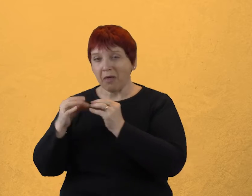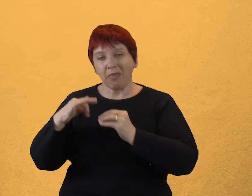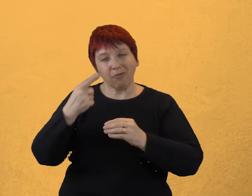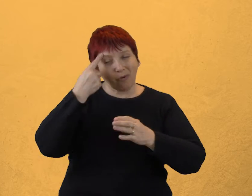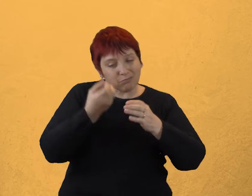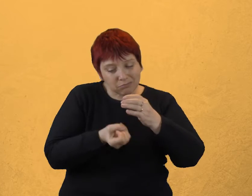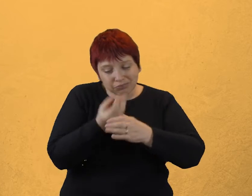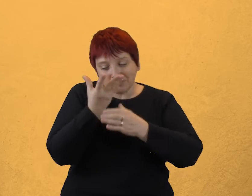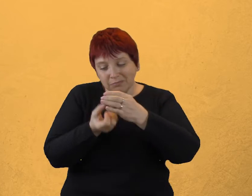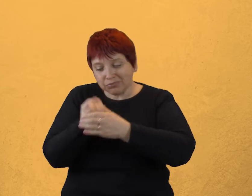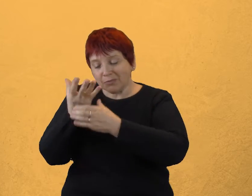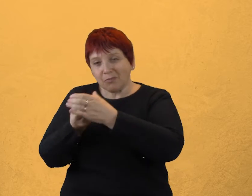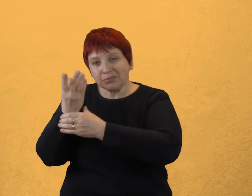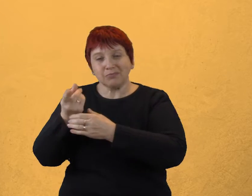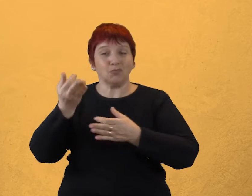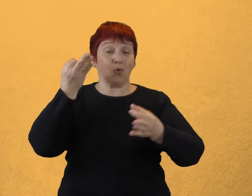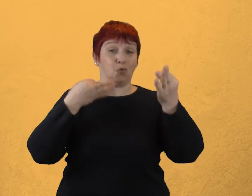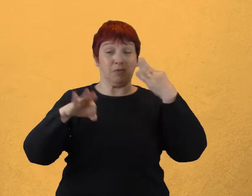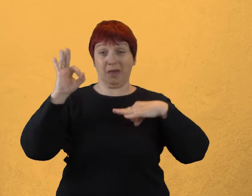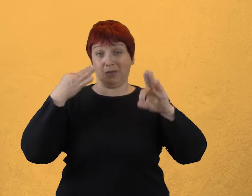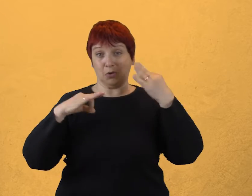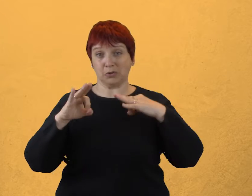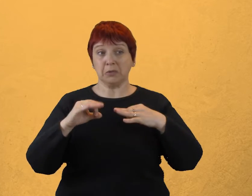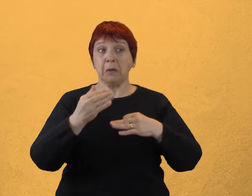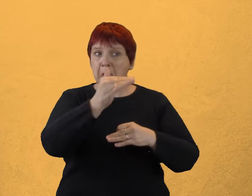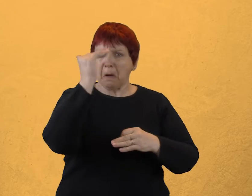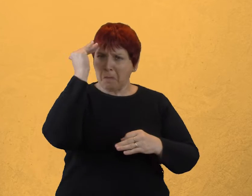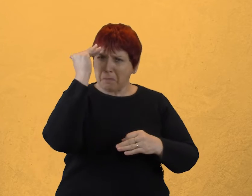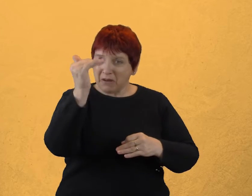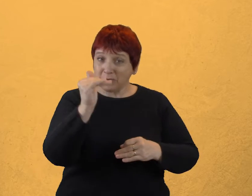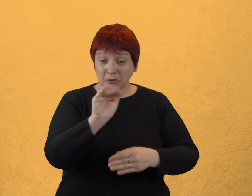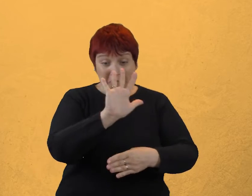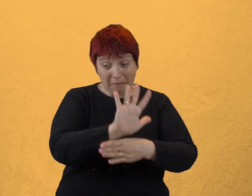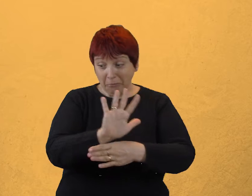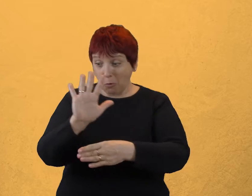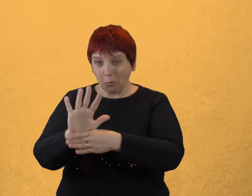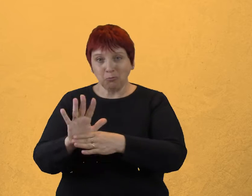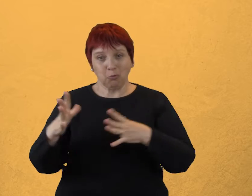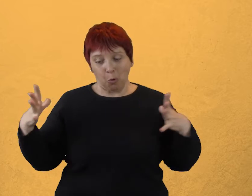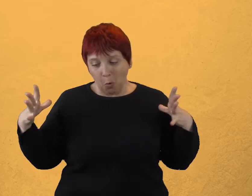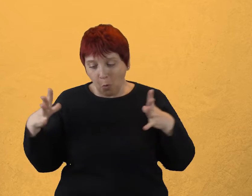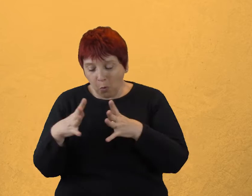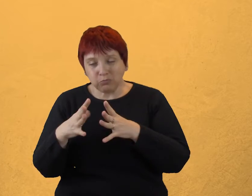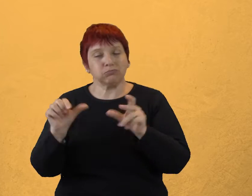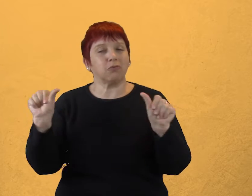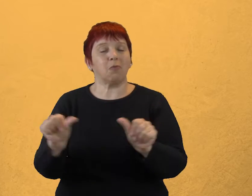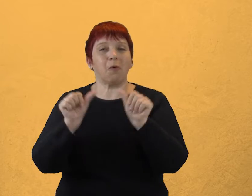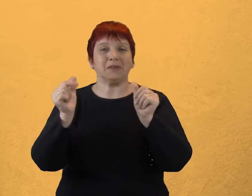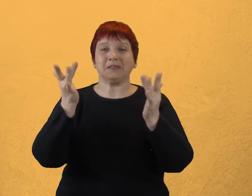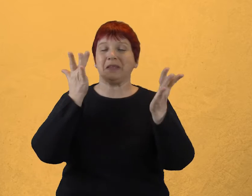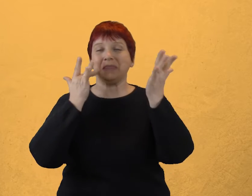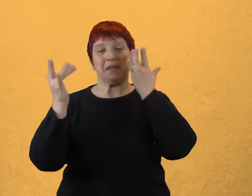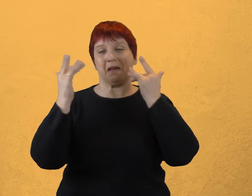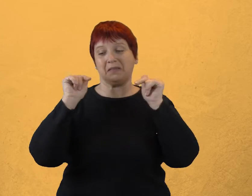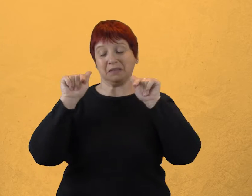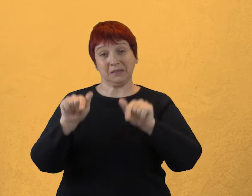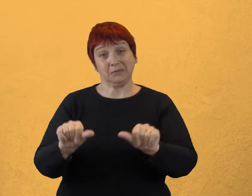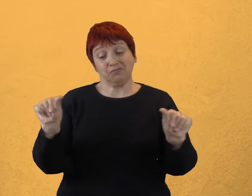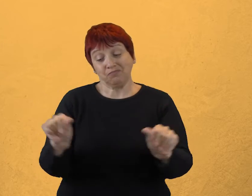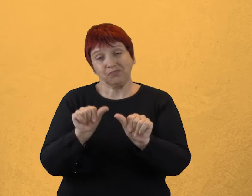Y lo más maravilloso fue que el profe juntó a los 2 quintos para armar el elenco de una obra que